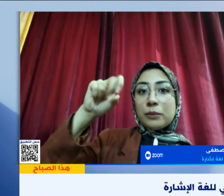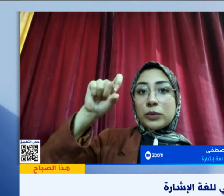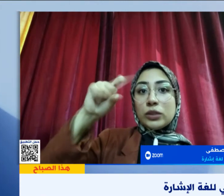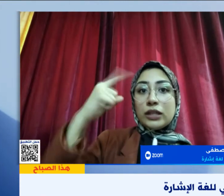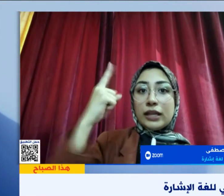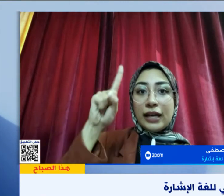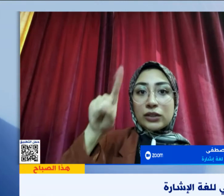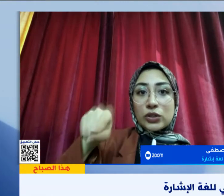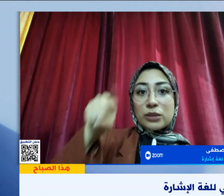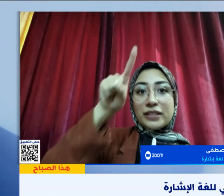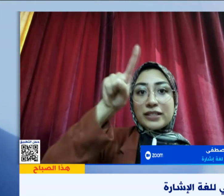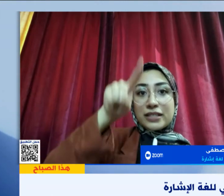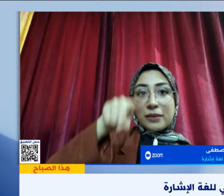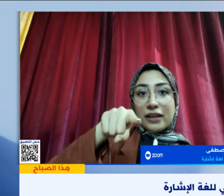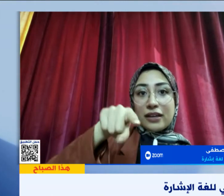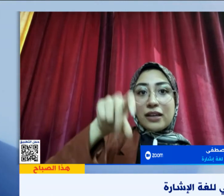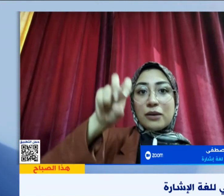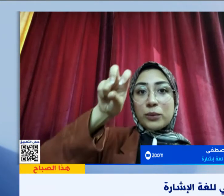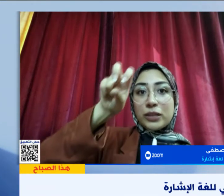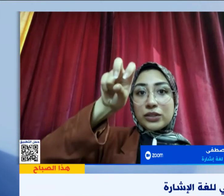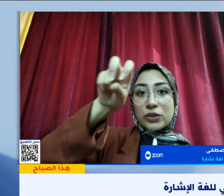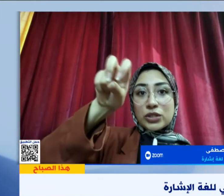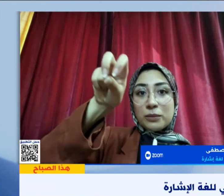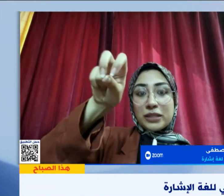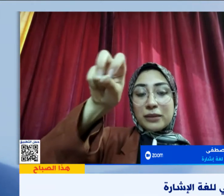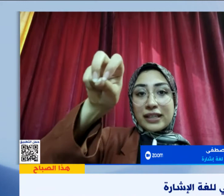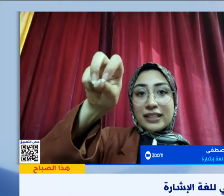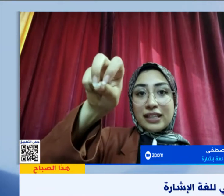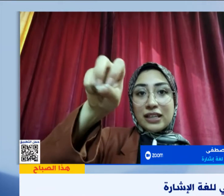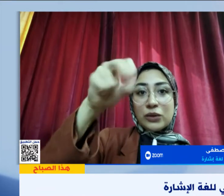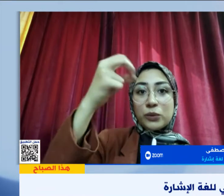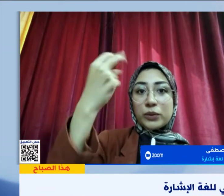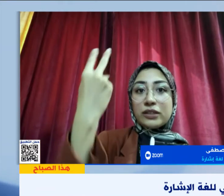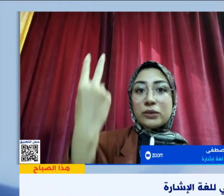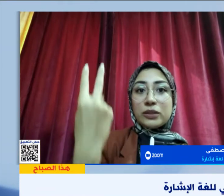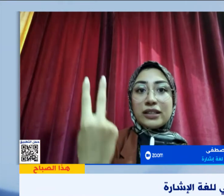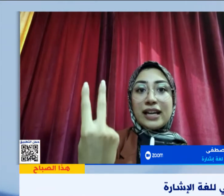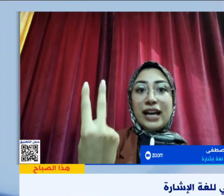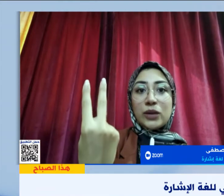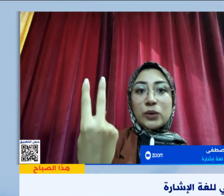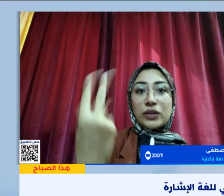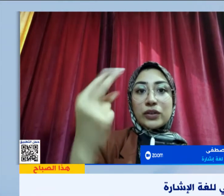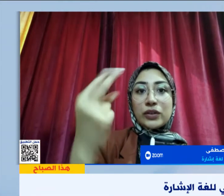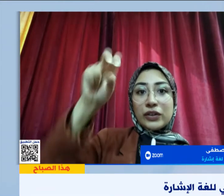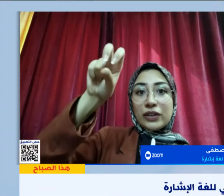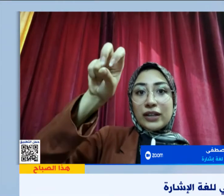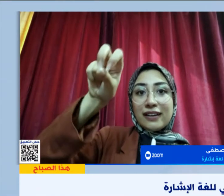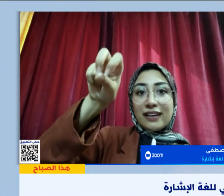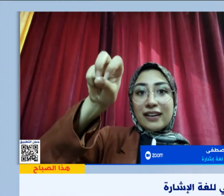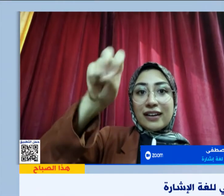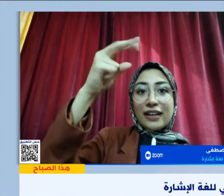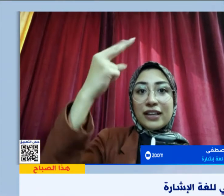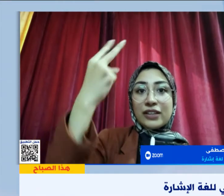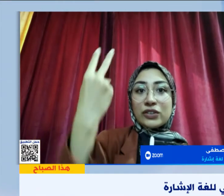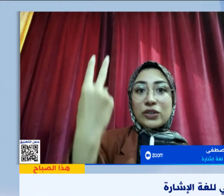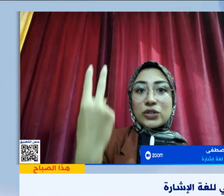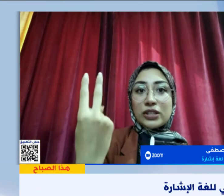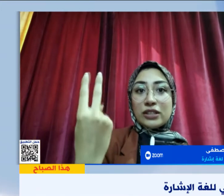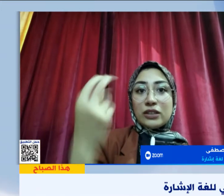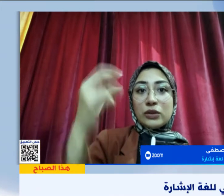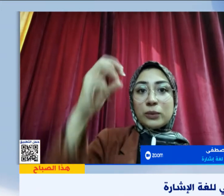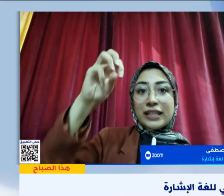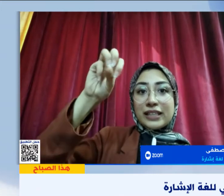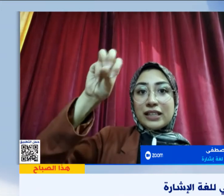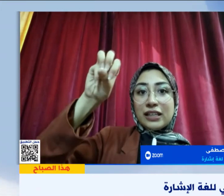لا، بنقول 11 بنرسمها، تمام، وال 12 بتبقى كده ونرجعها لورا، تمام،